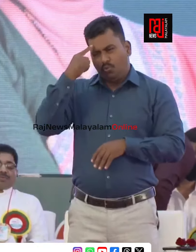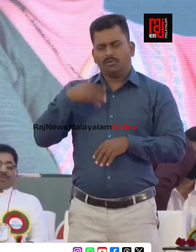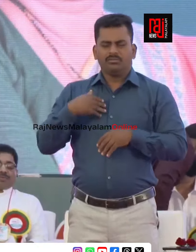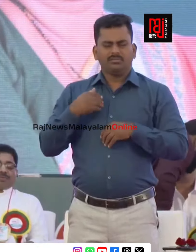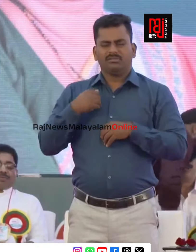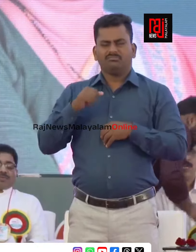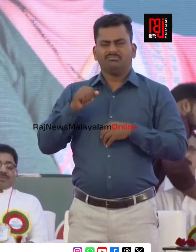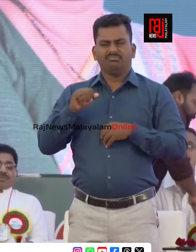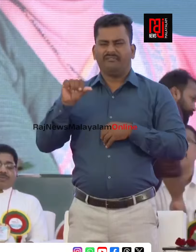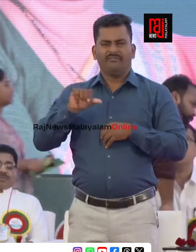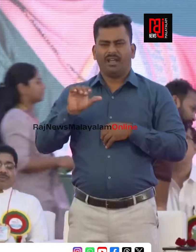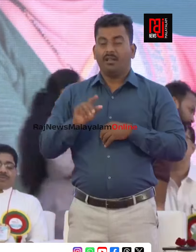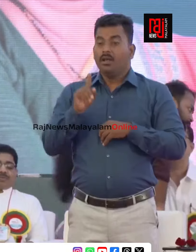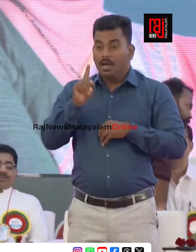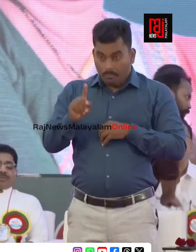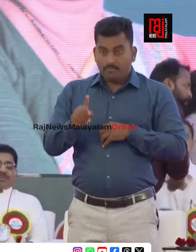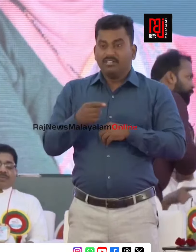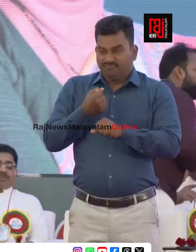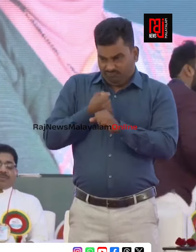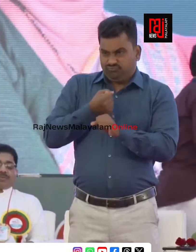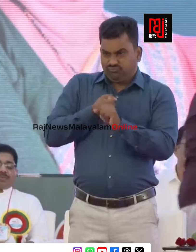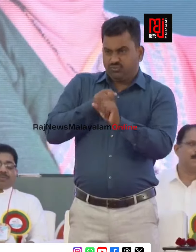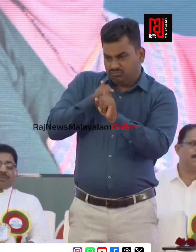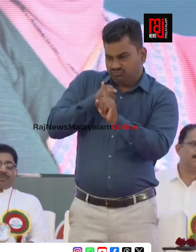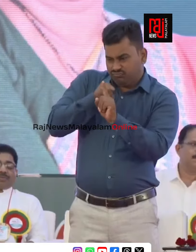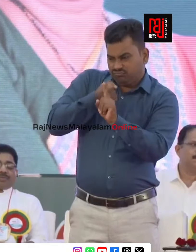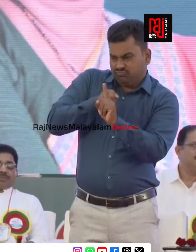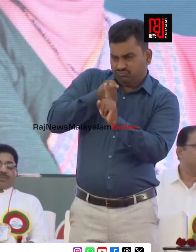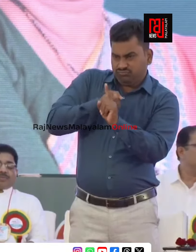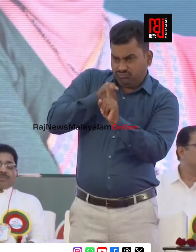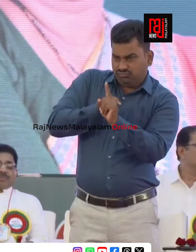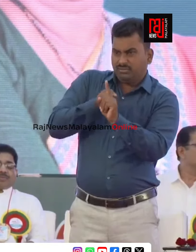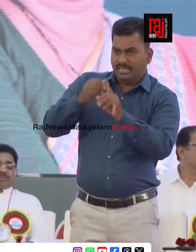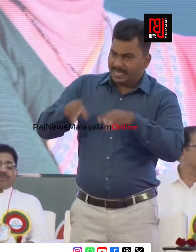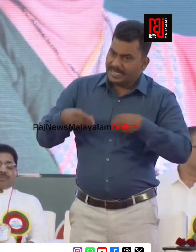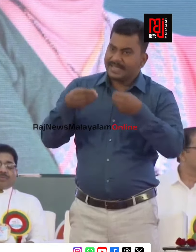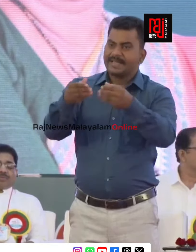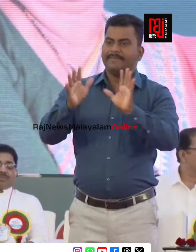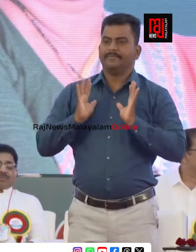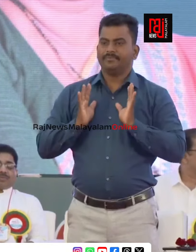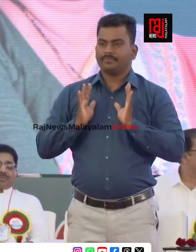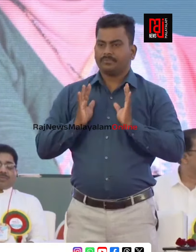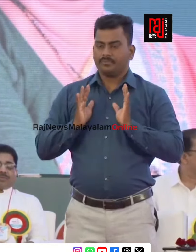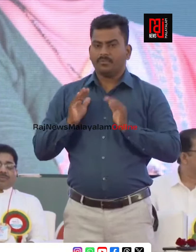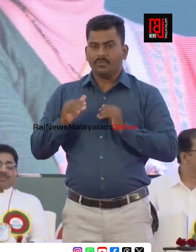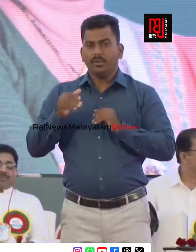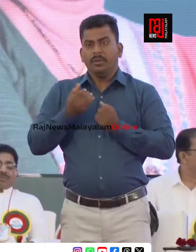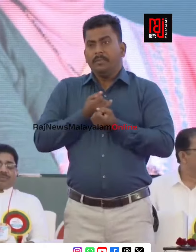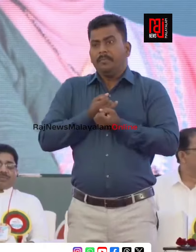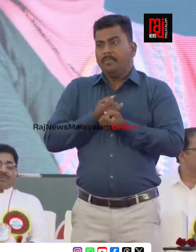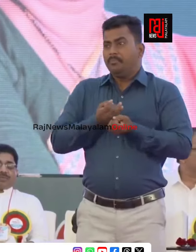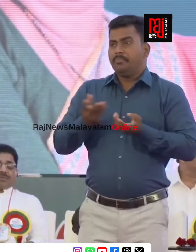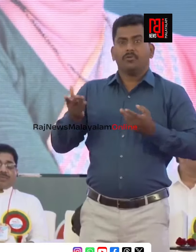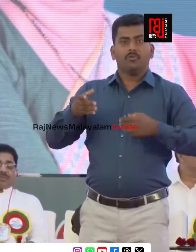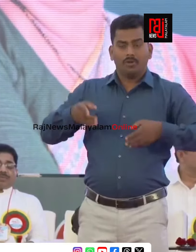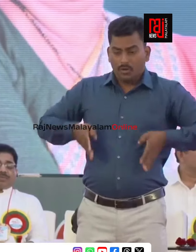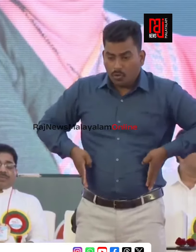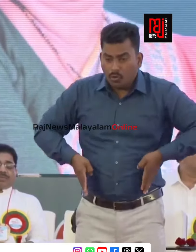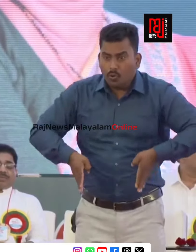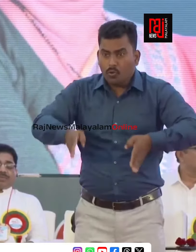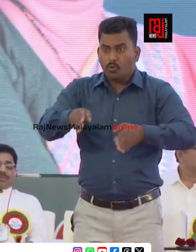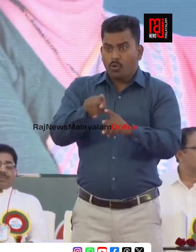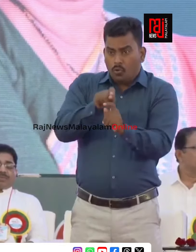ഭിന്നശേഷിക്കാർക്ക് വേണ്ടി വിഭാവനം ചെയ്യുകയും നടപ്പാക്കുകയും ചെയ്യുന്നുണ്ട്. 2000-ൽ അധികം പൊതു കെട്ടിടങ്ങൾ